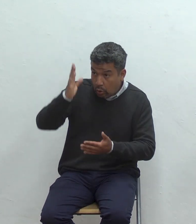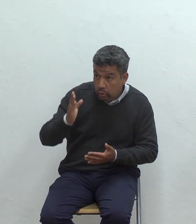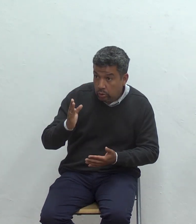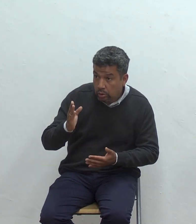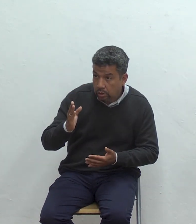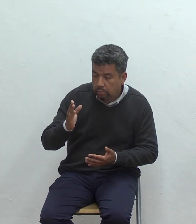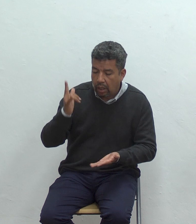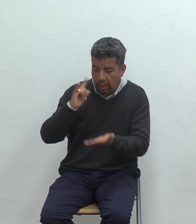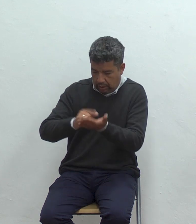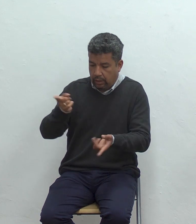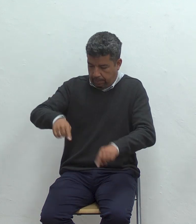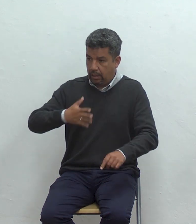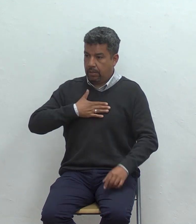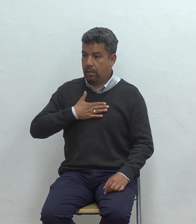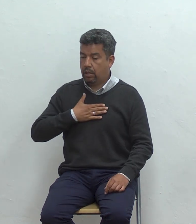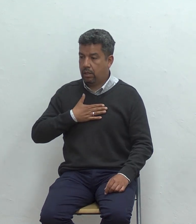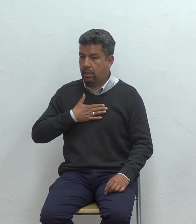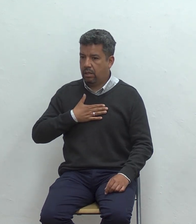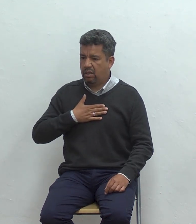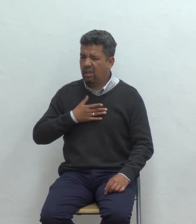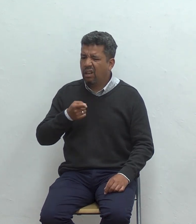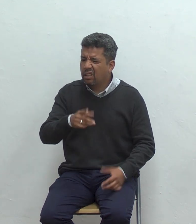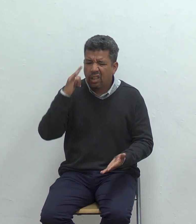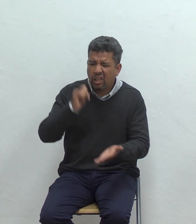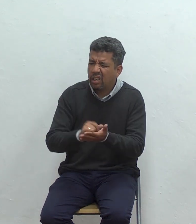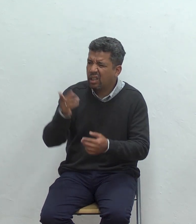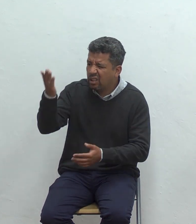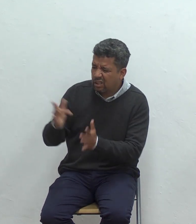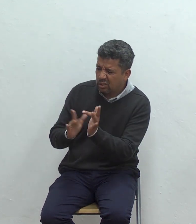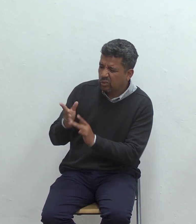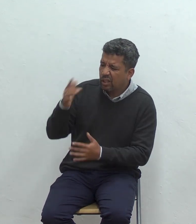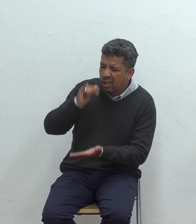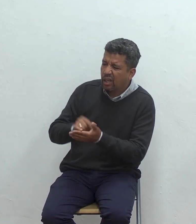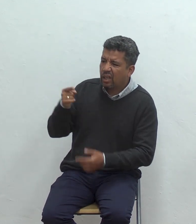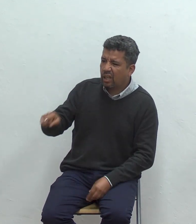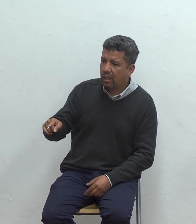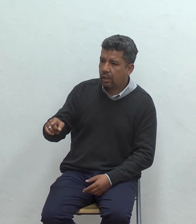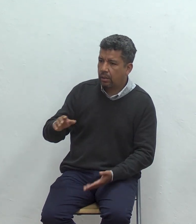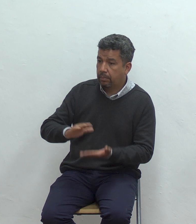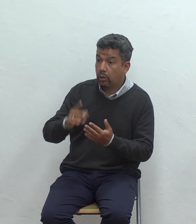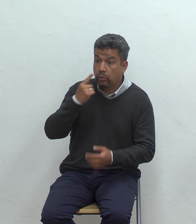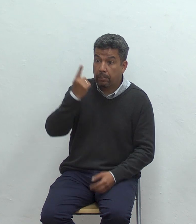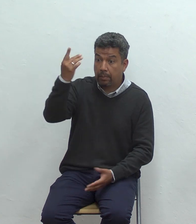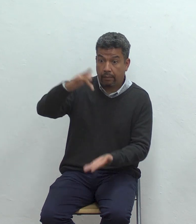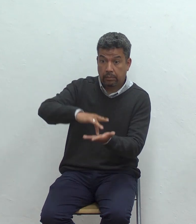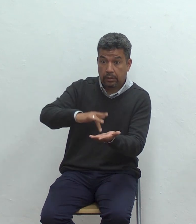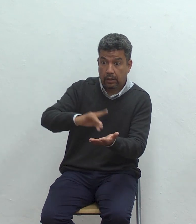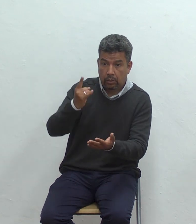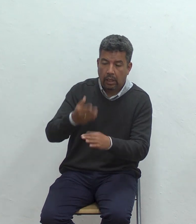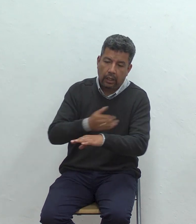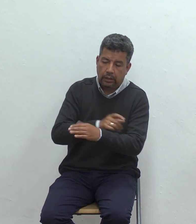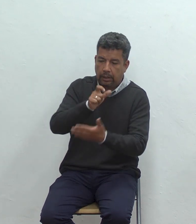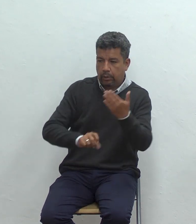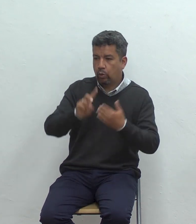¿Qué? Creed también en mí. ¿Qué es lo que hay que creer de Jesús? Perdón si usted viene hoy por primera vez, ¿no? Porque ya hemos hablado del